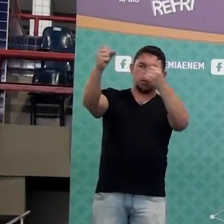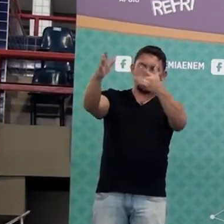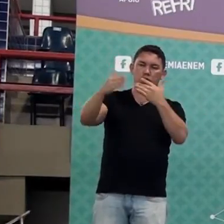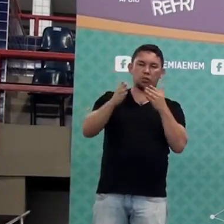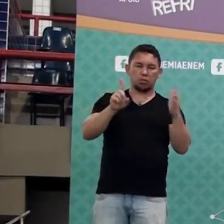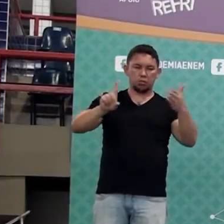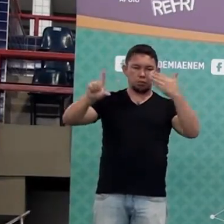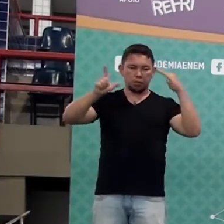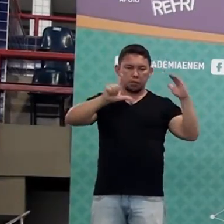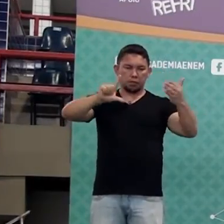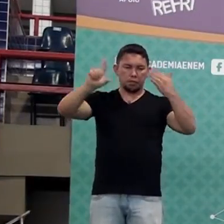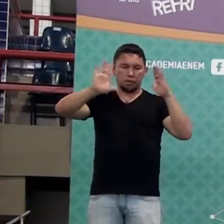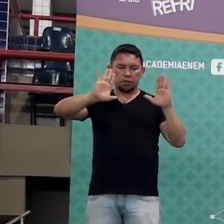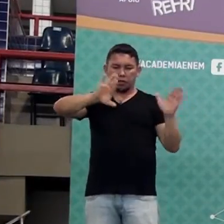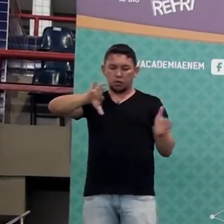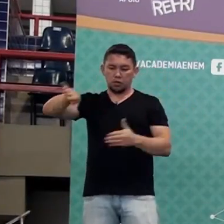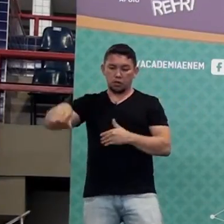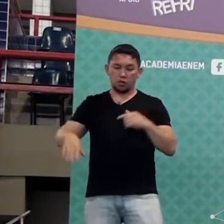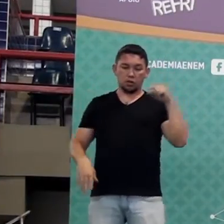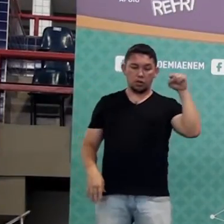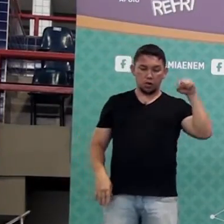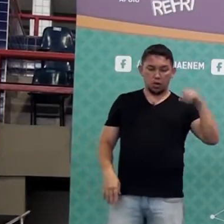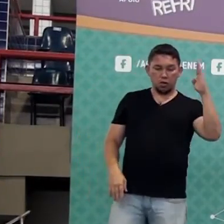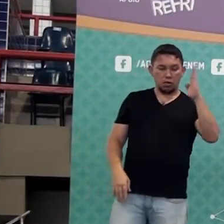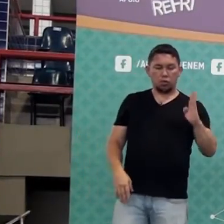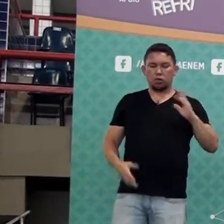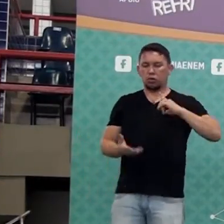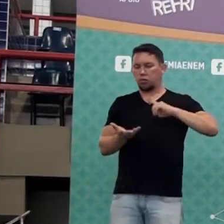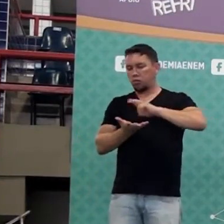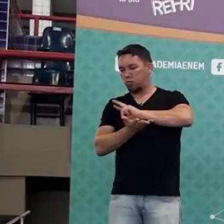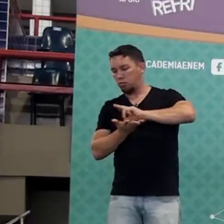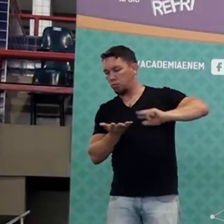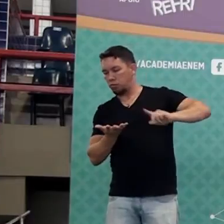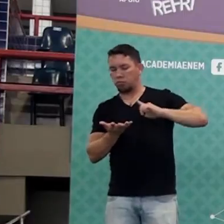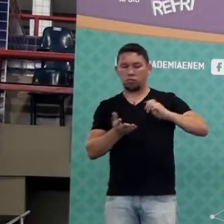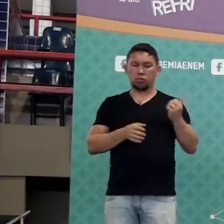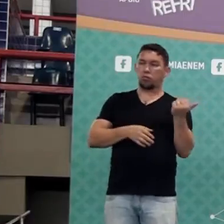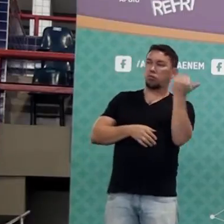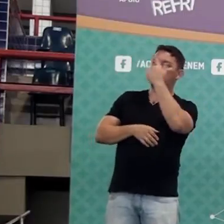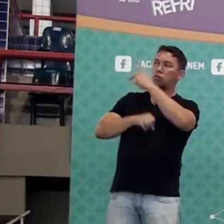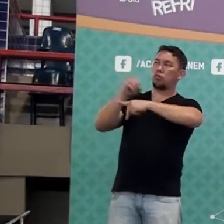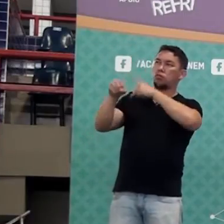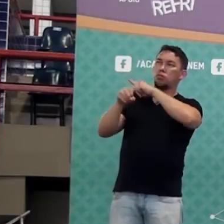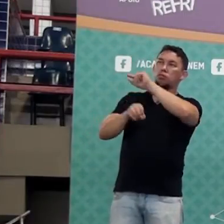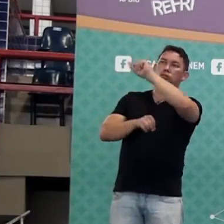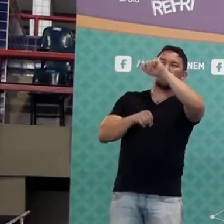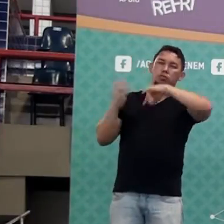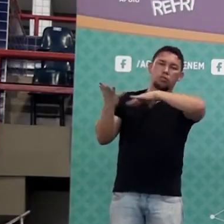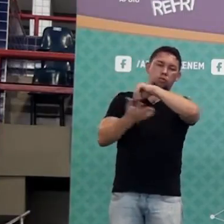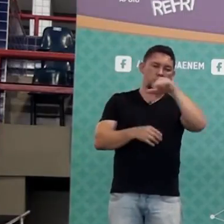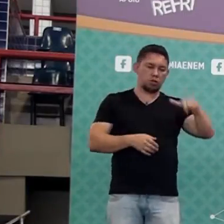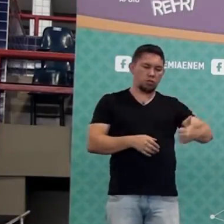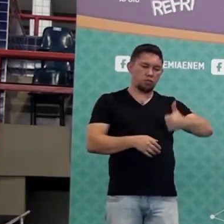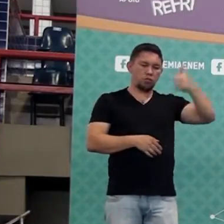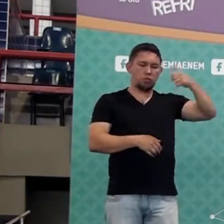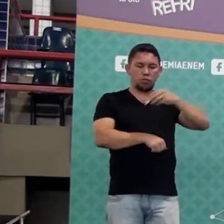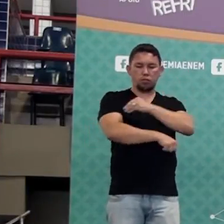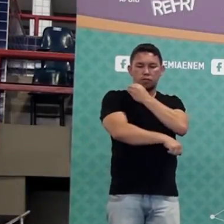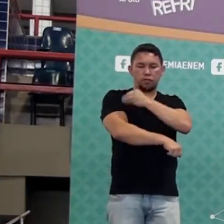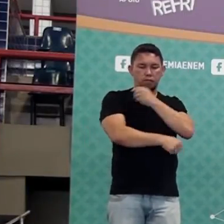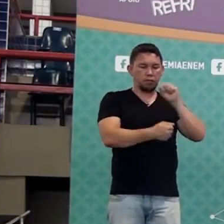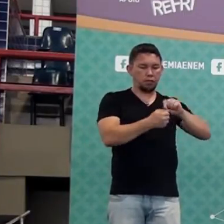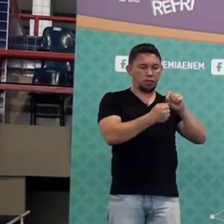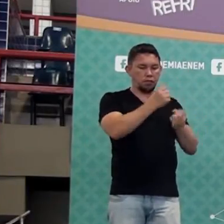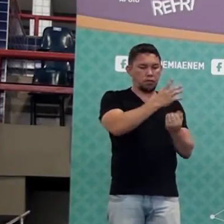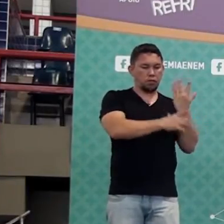na frente. Então, o Brasil tem muita vantagem em relação aos demais países na produção de etanol. Aí você